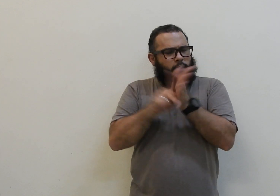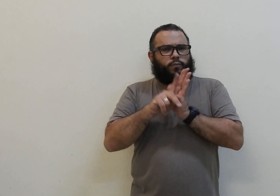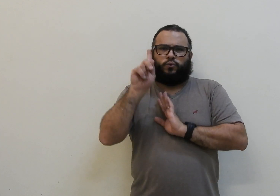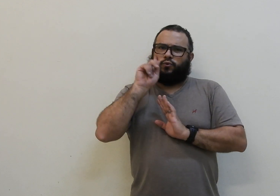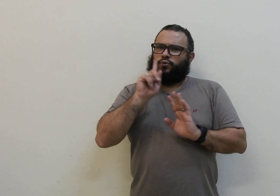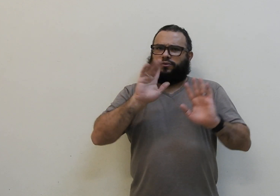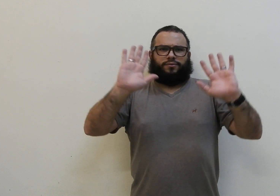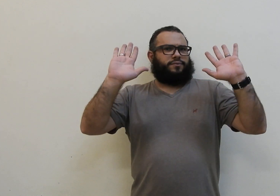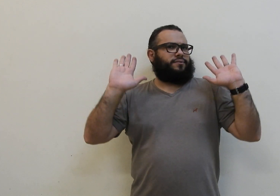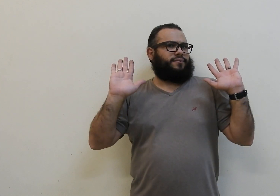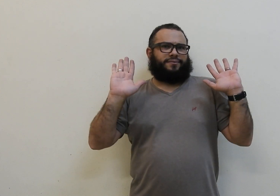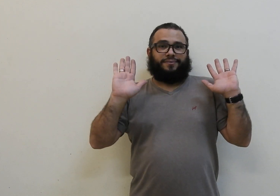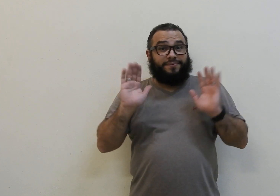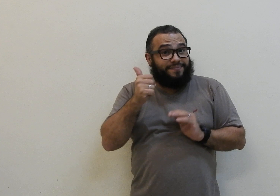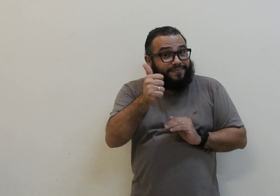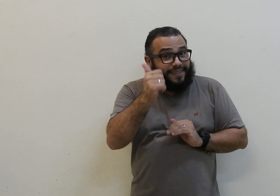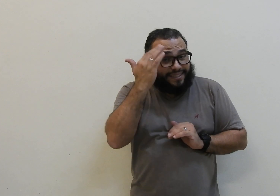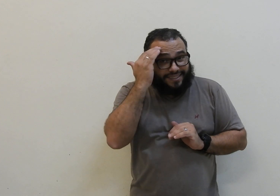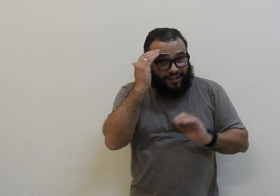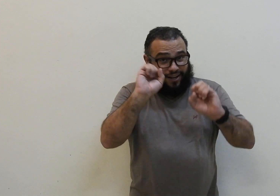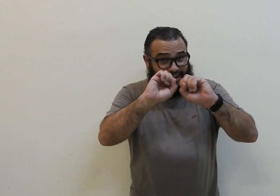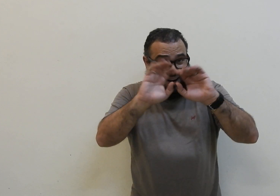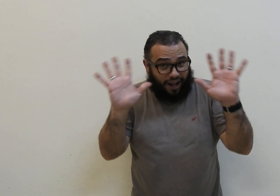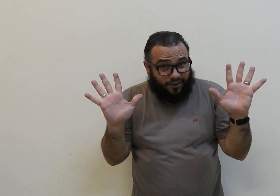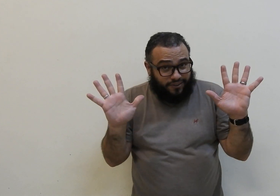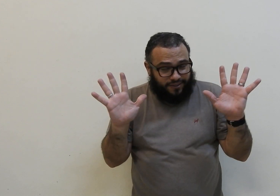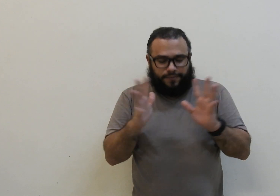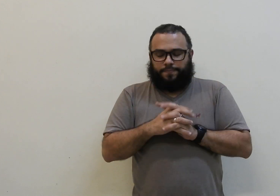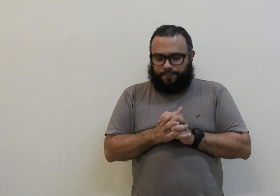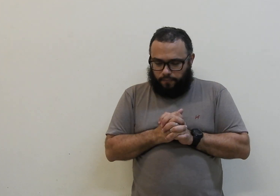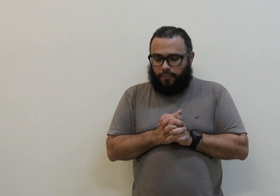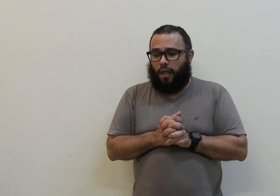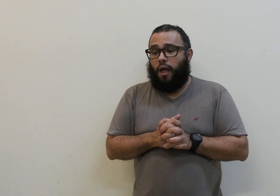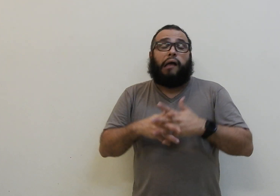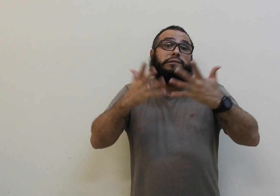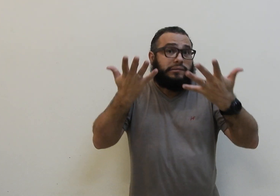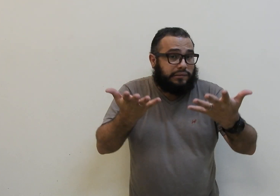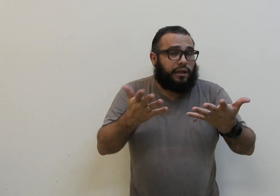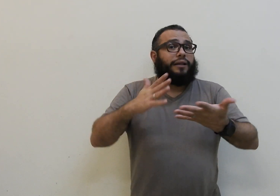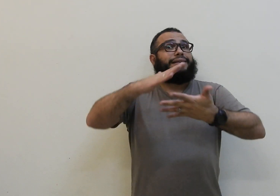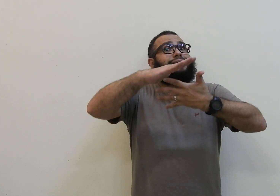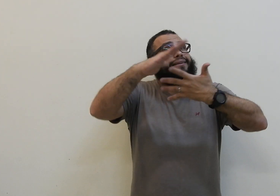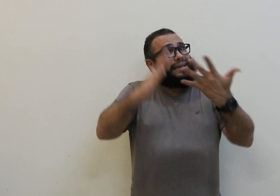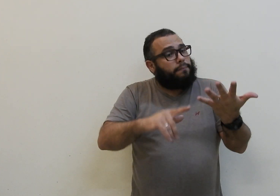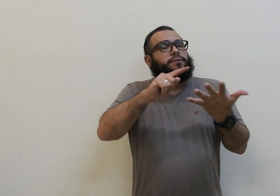É a língua e a partir dela as vivências dessa comunidade. Espero que tenha ficado clara essa